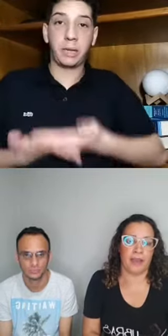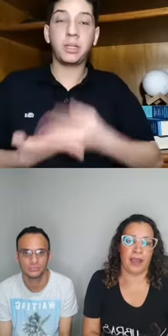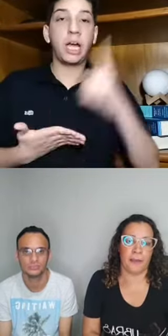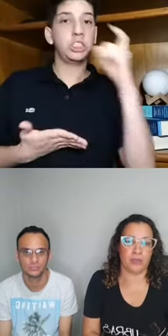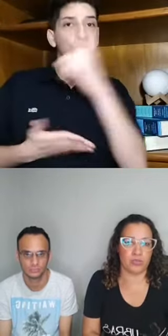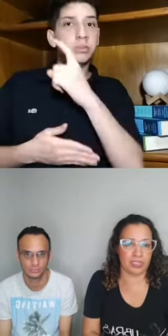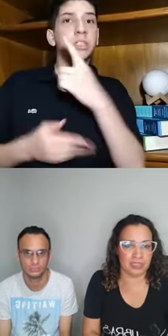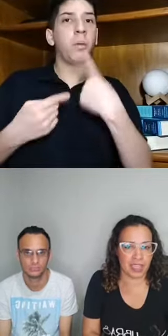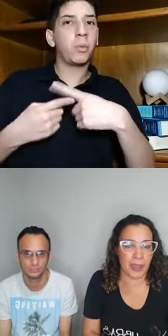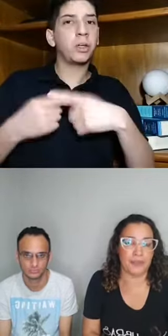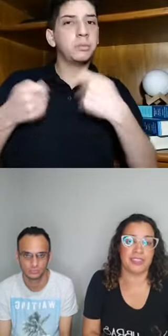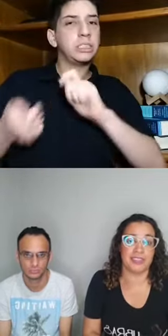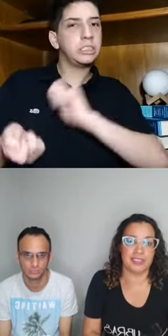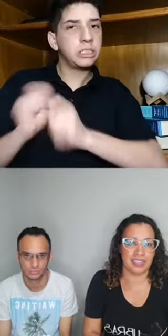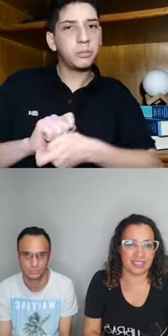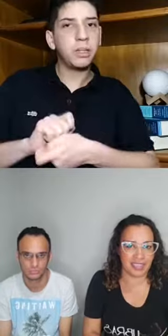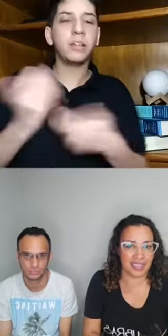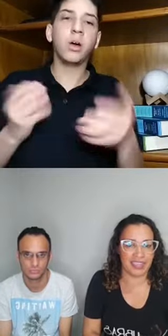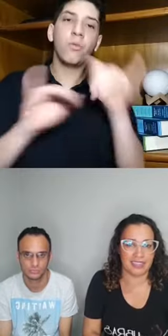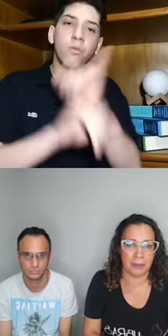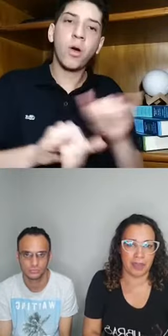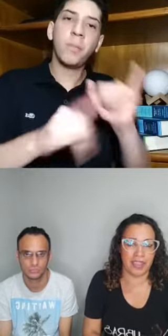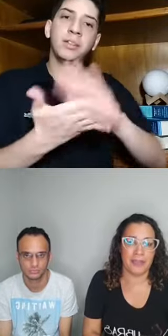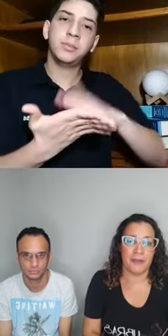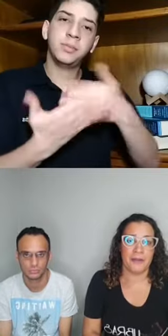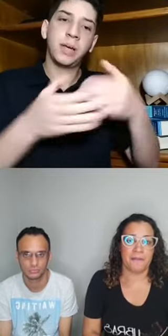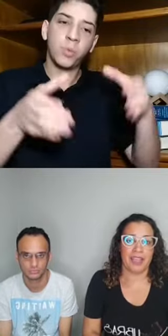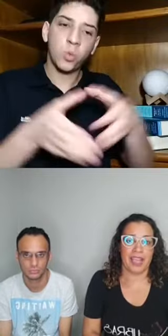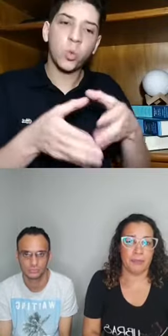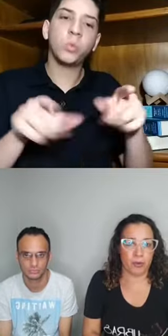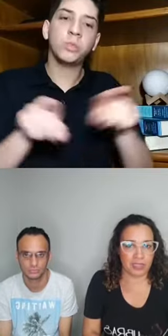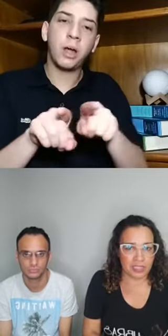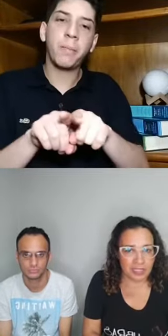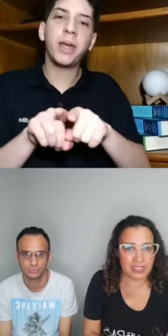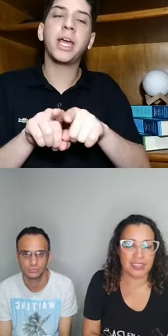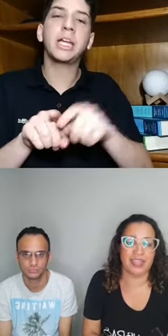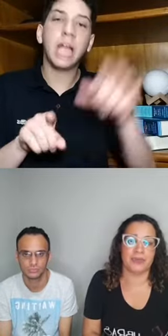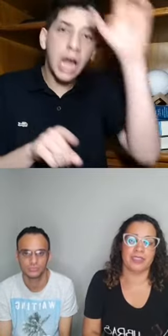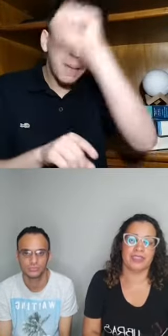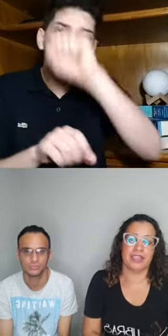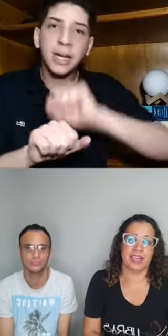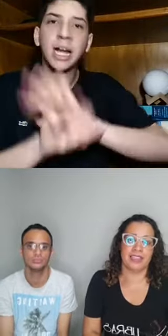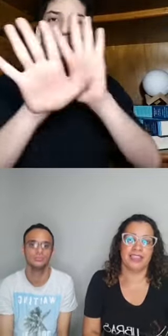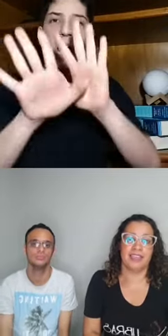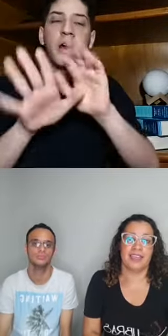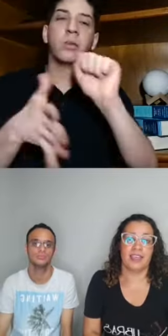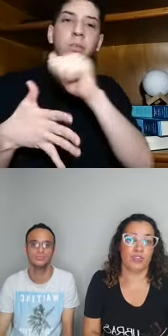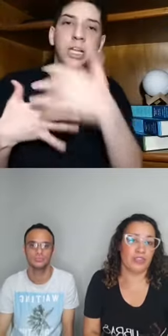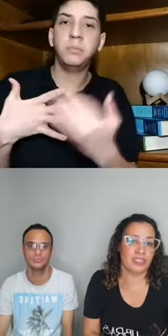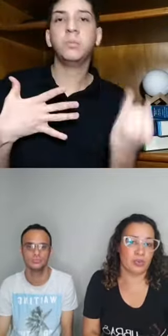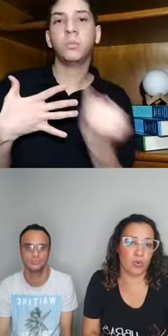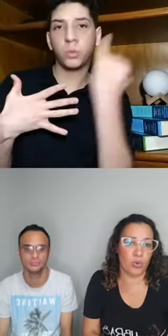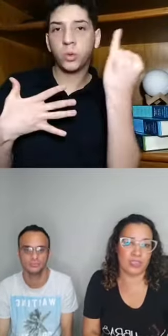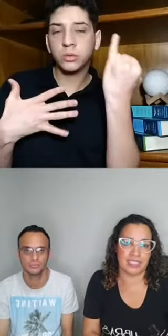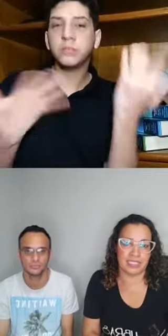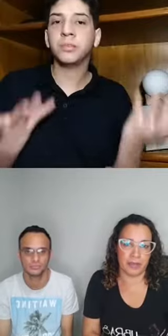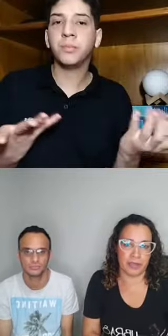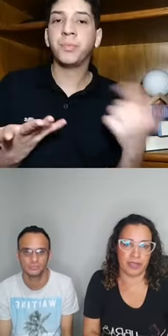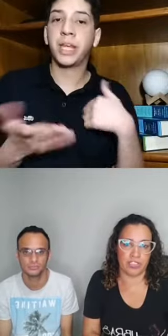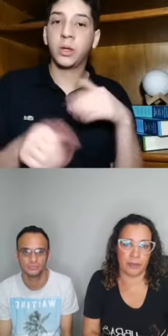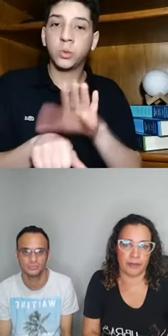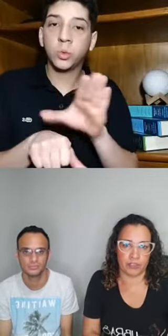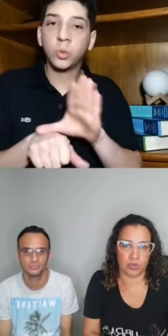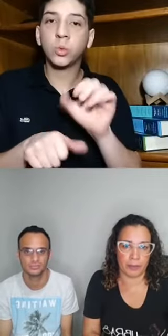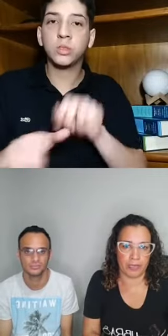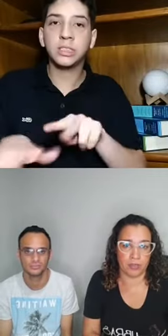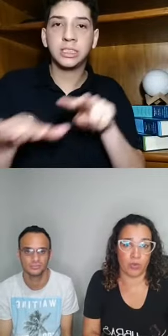também para os outros intérpretes, eles entenderem também a importância da língua de sinais. Eu estou fazendo um curso essa semana